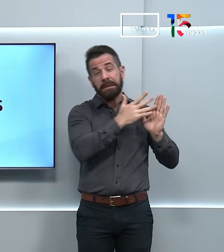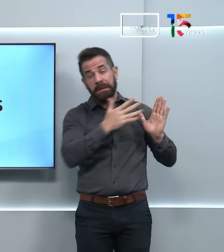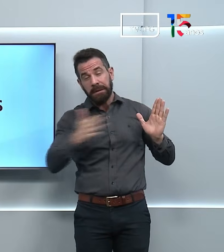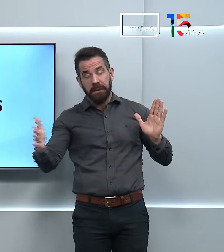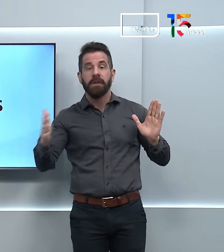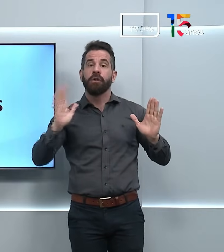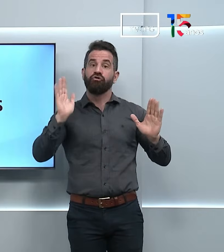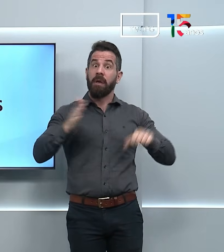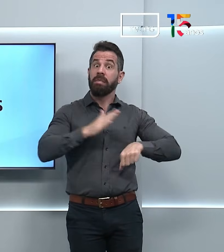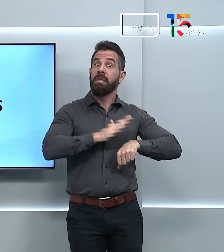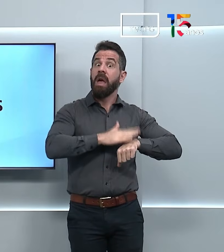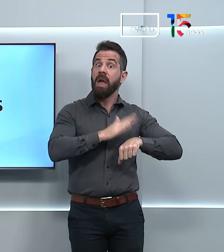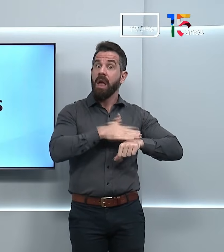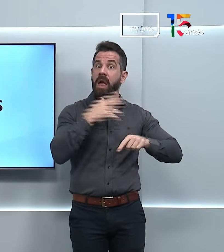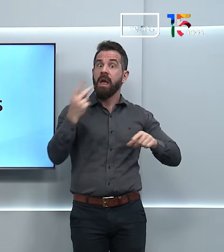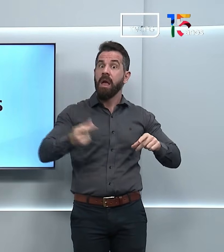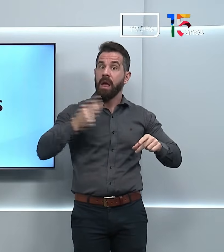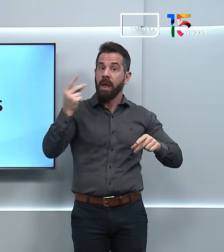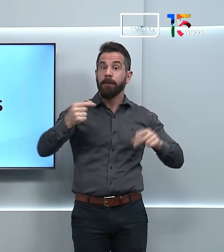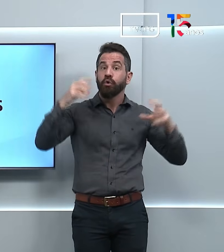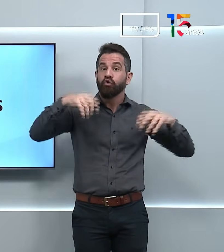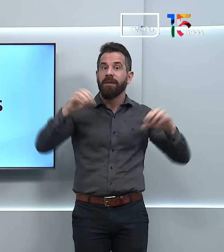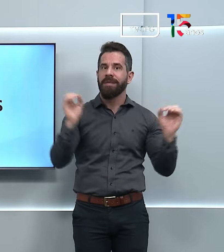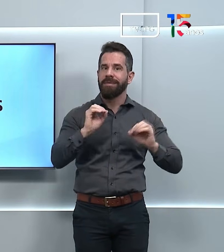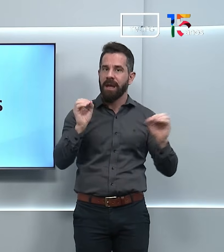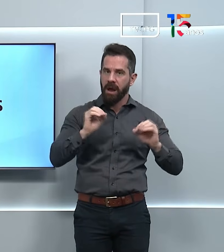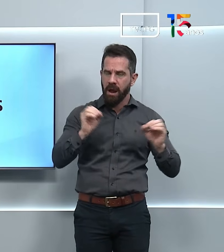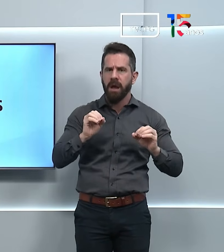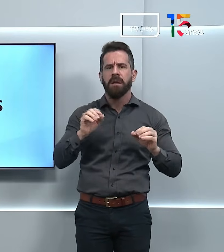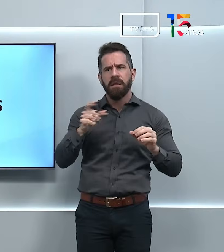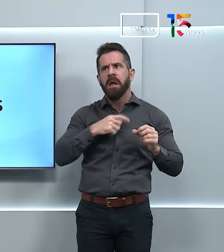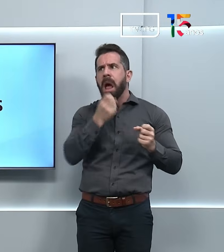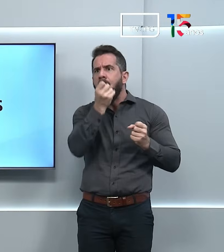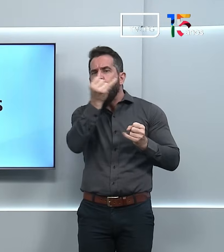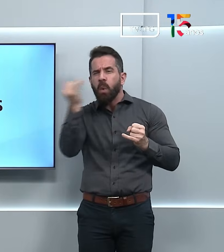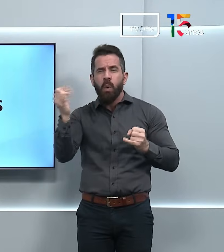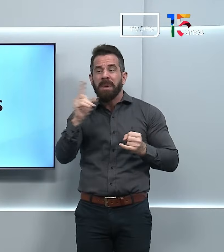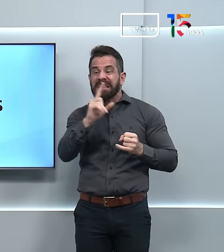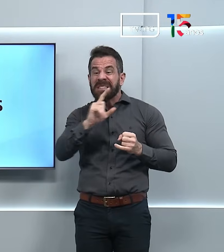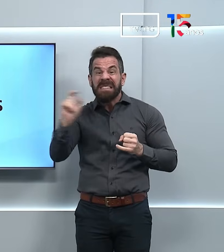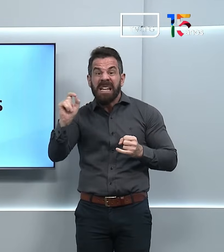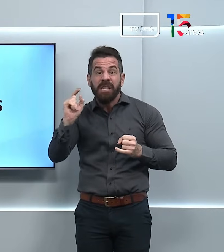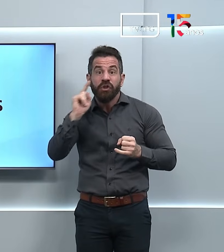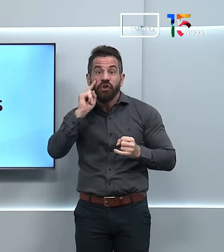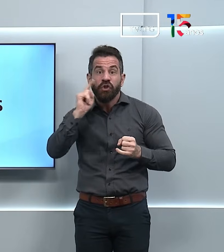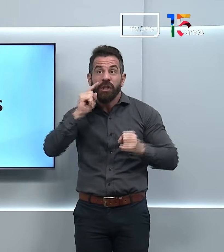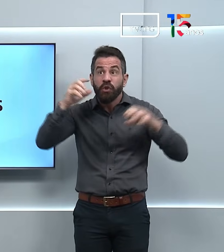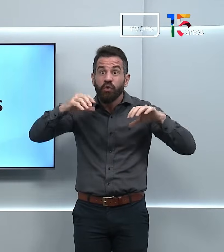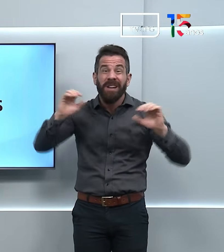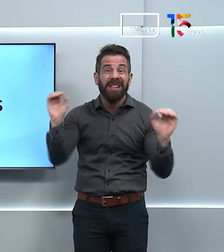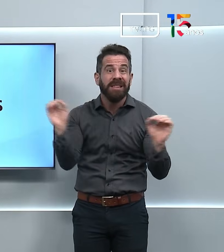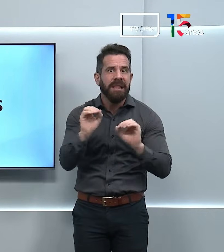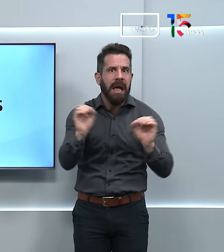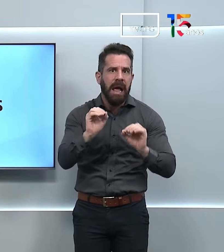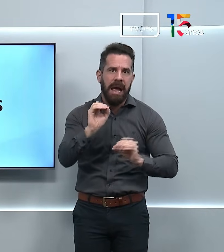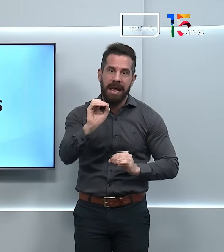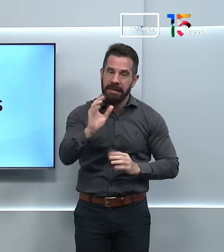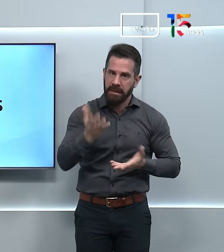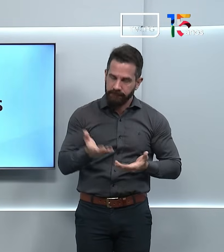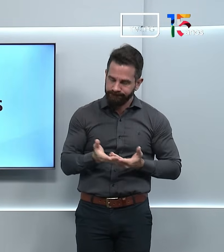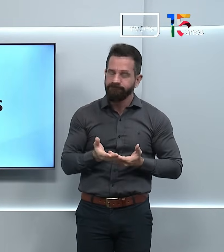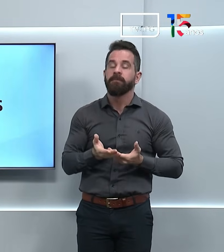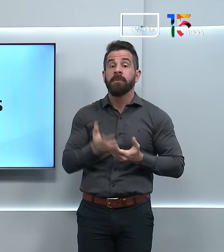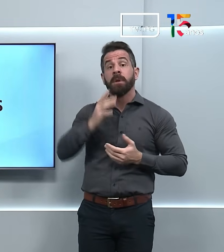algumas regiões, como o norte do estado, já são mais de 100 dias consecutivos sem chuva. E o Corpo de